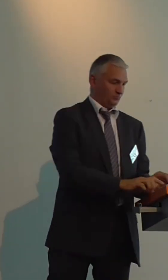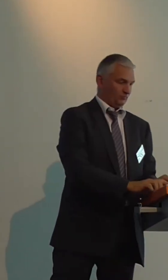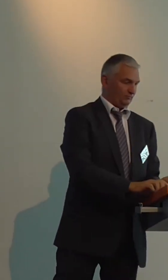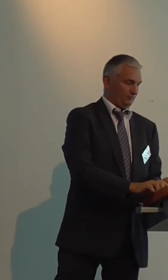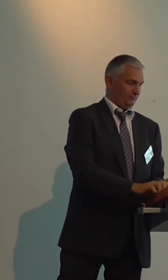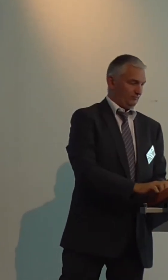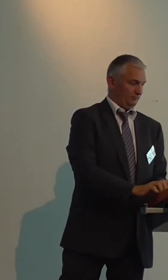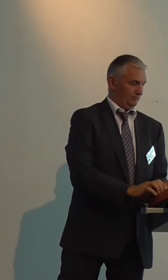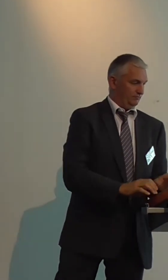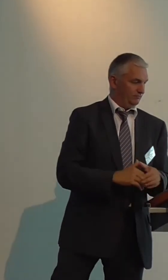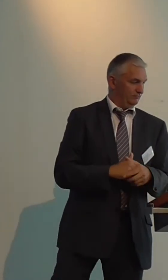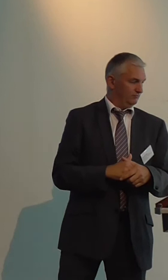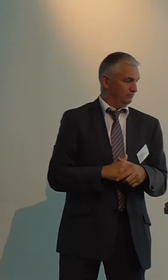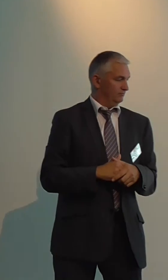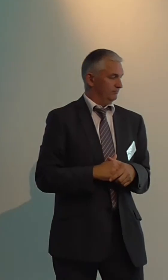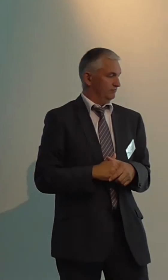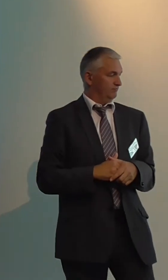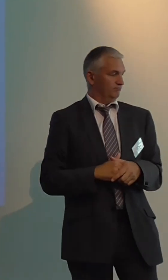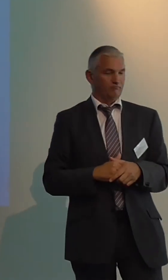Und eigentlich müssen diese Schritte größer sein.